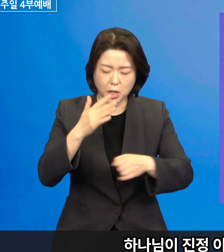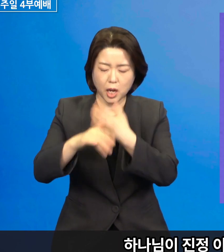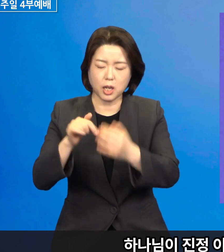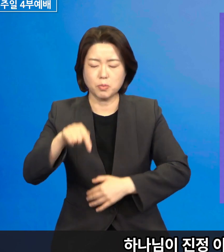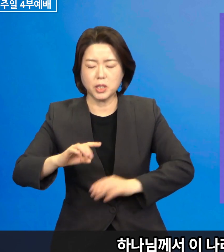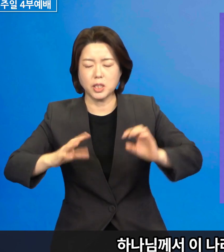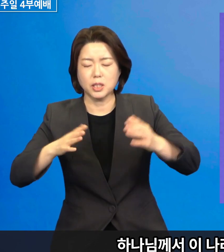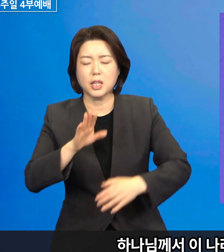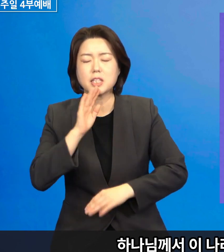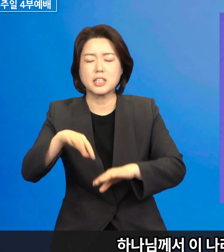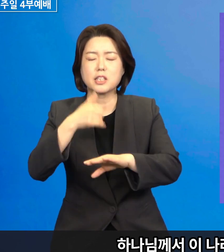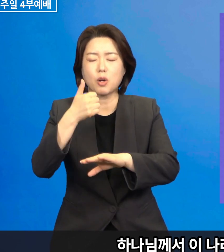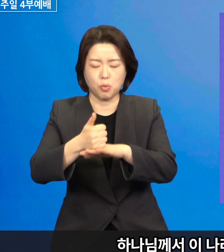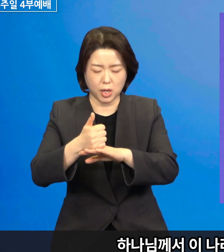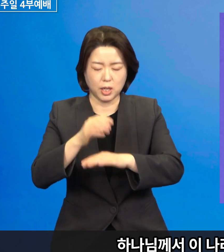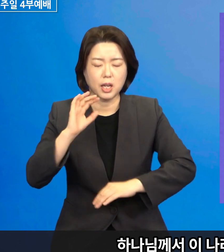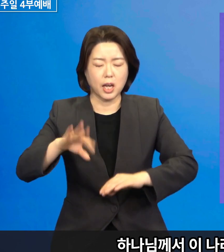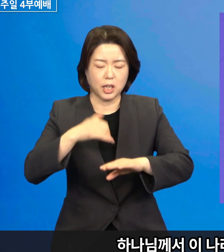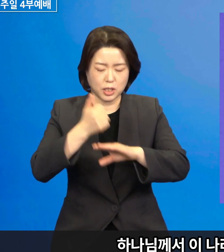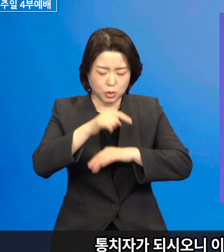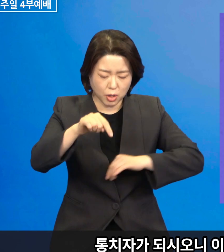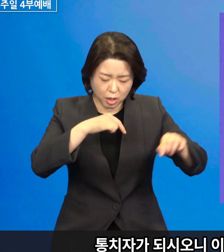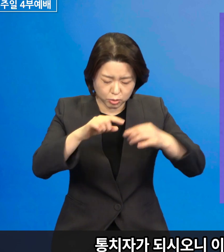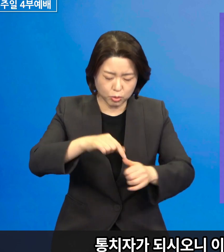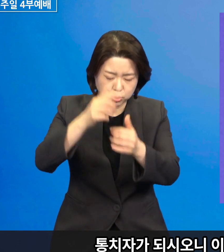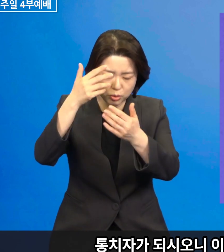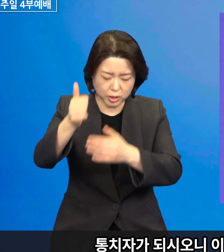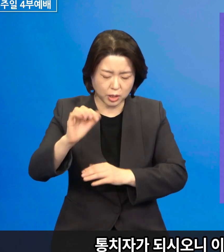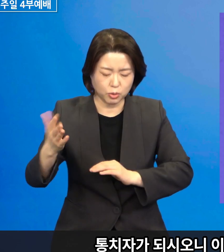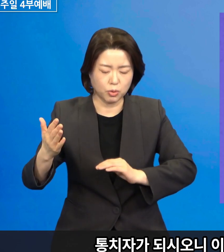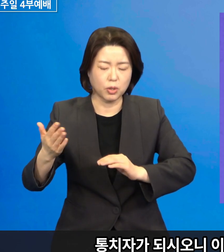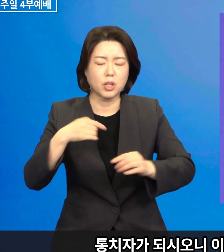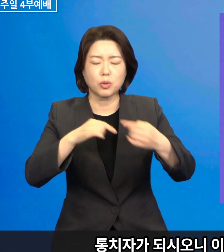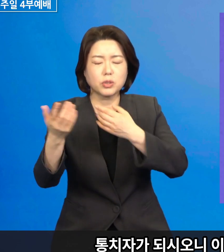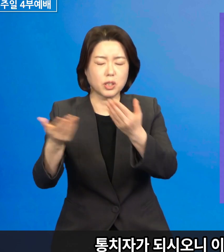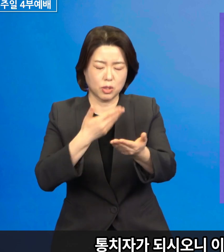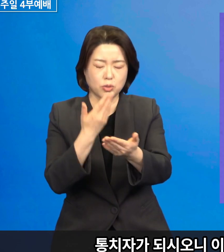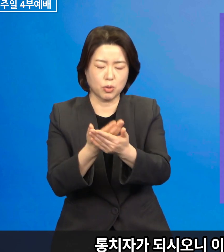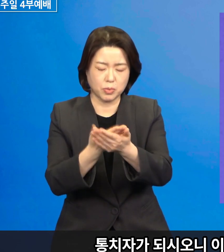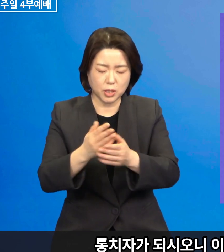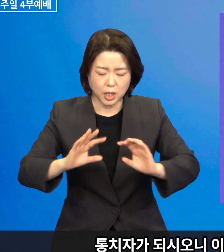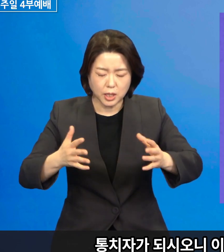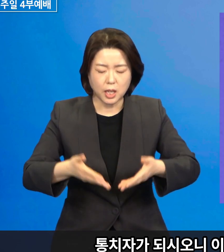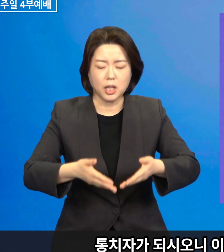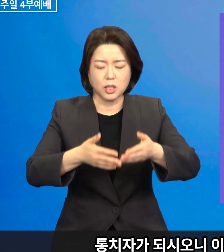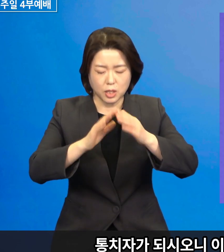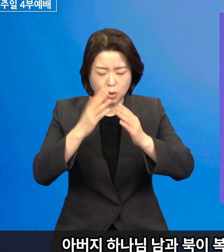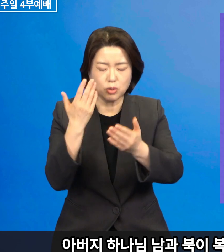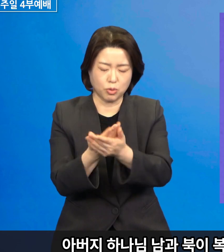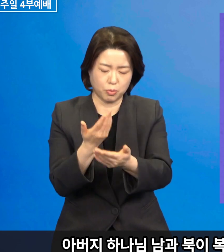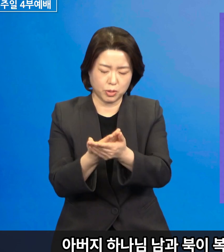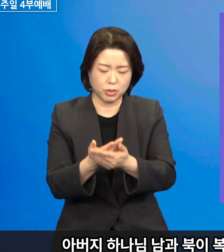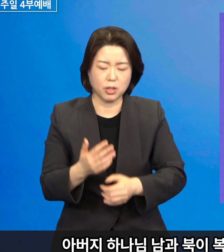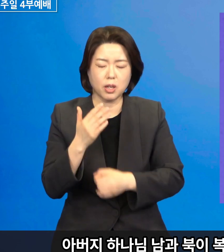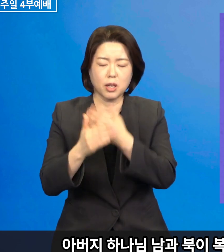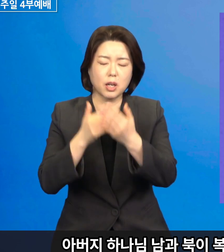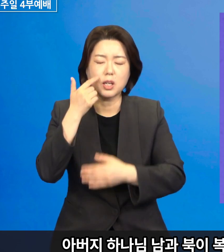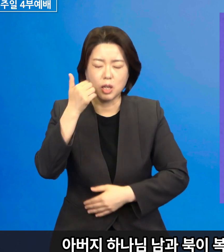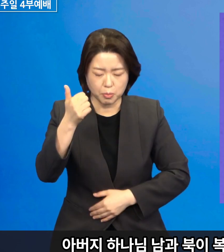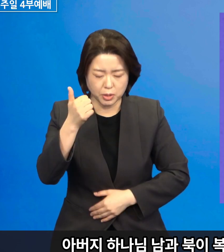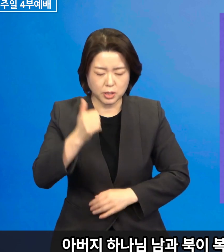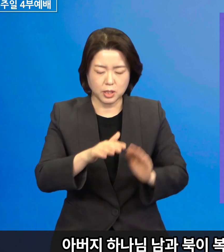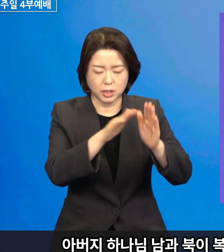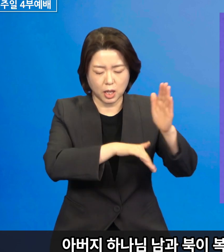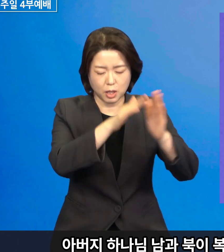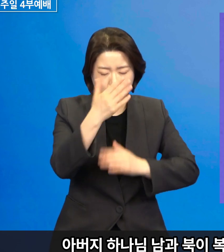나라의 왕이십니다. 하나님께서 이 나라의 구세주가 되시고 통치자가 되시오니 이 나라를 세워주시옵소서. 아버지 하나님, 남과